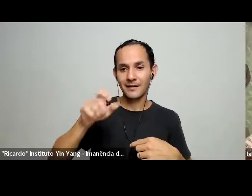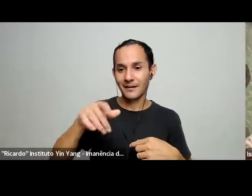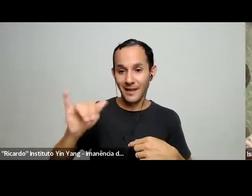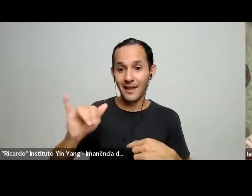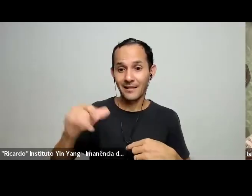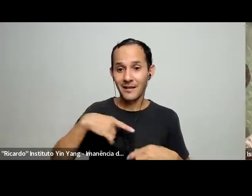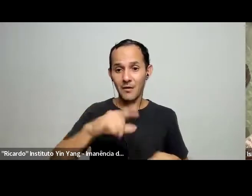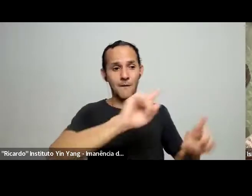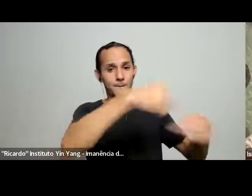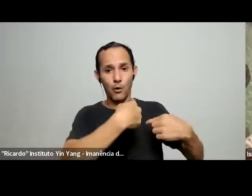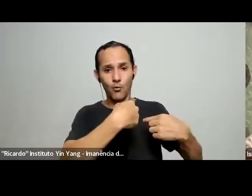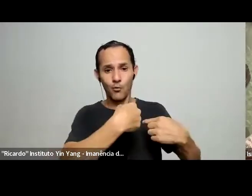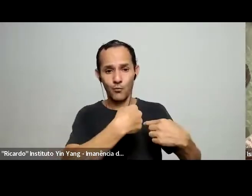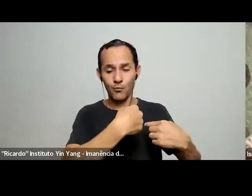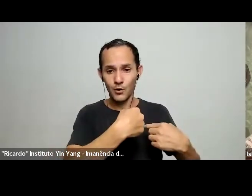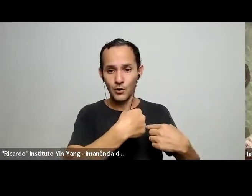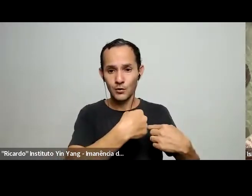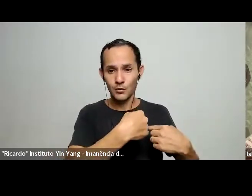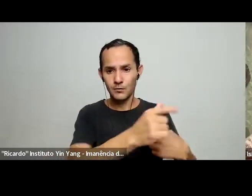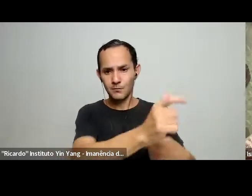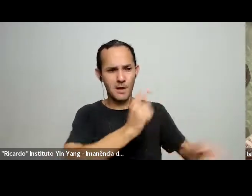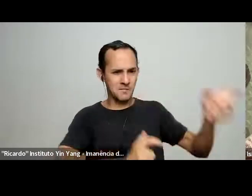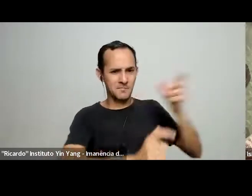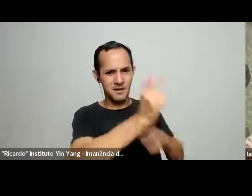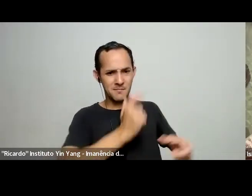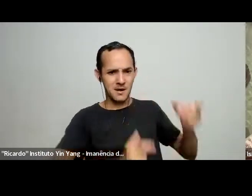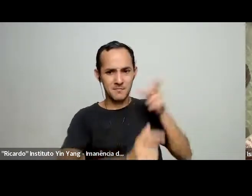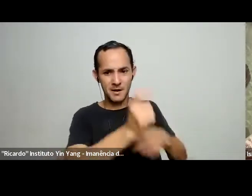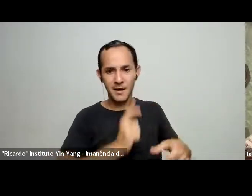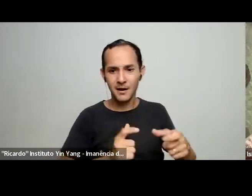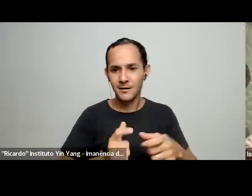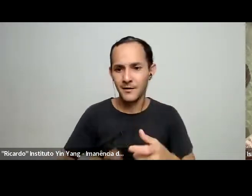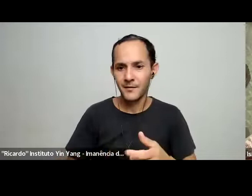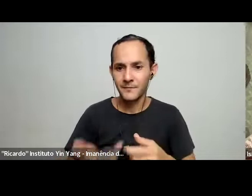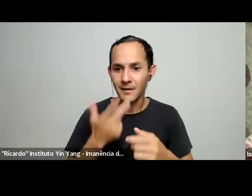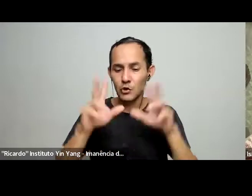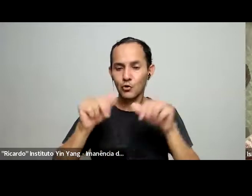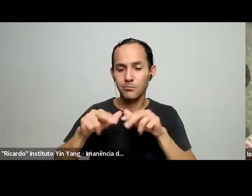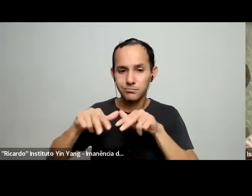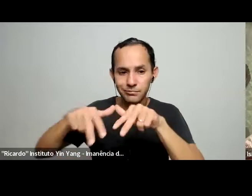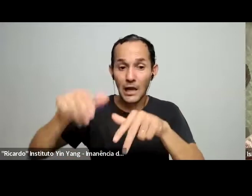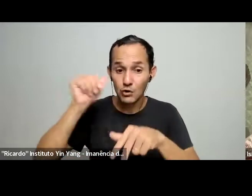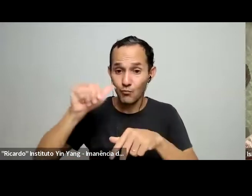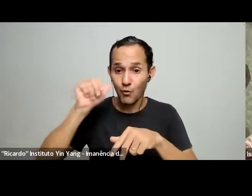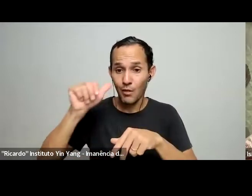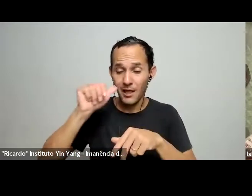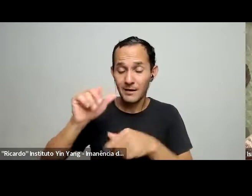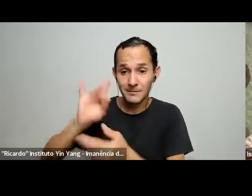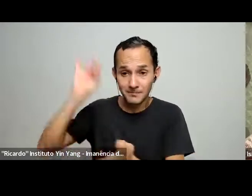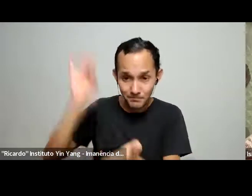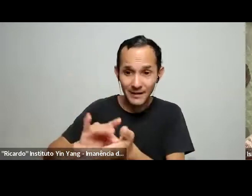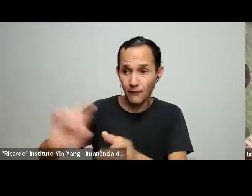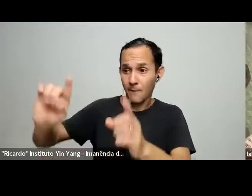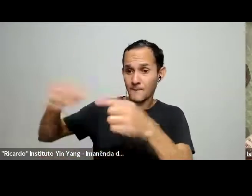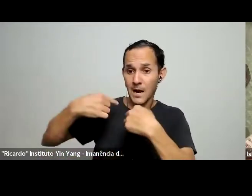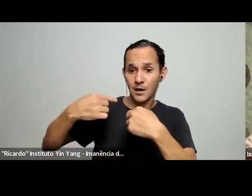receberam os ataques misóginos, os ataques, né, de gênero, as mulheres que foram efetivamente atacadas, não